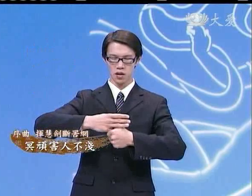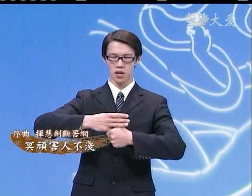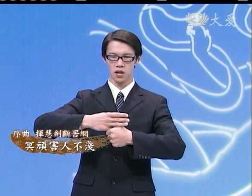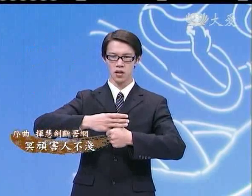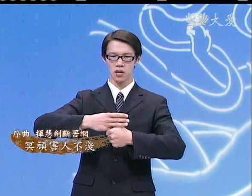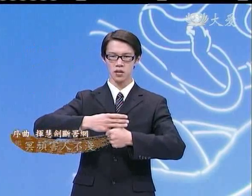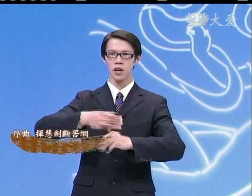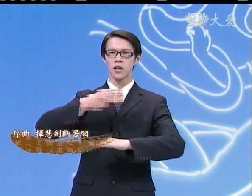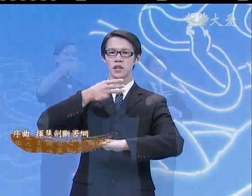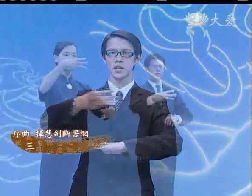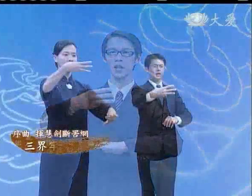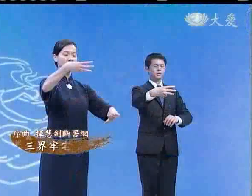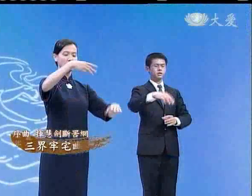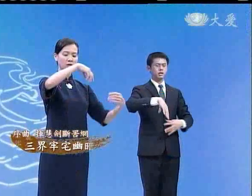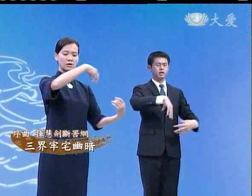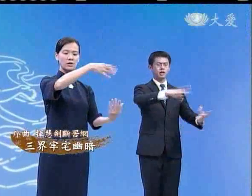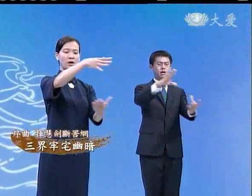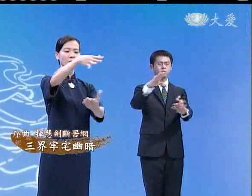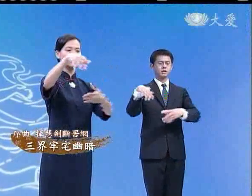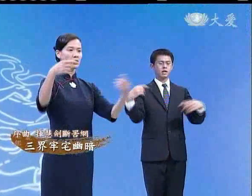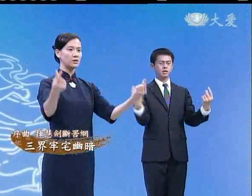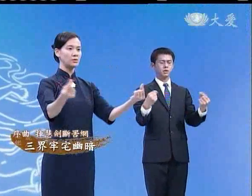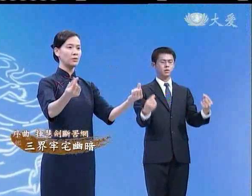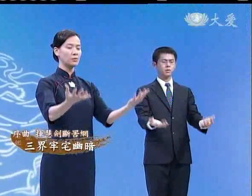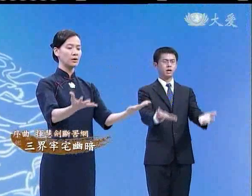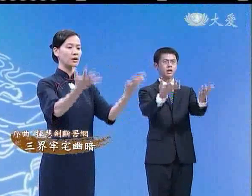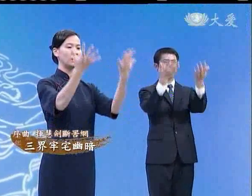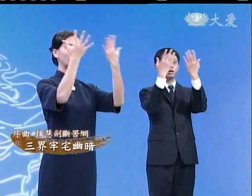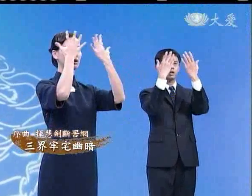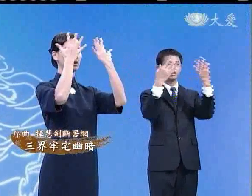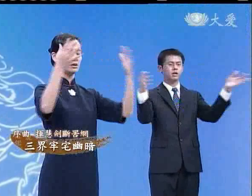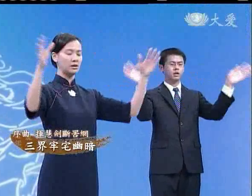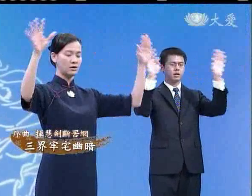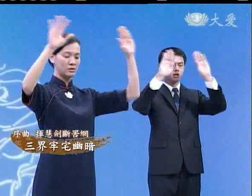三界老宅永安